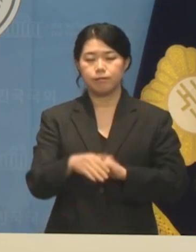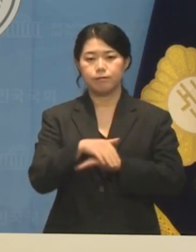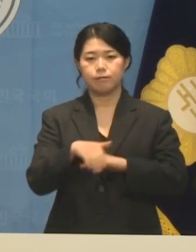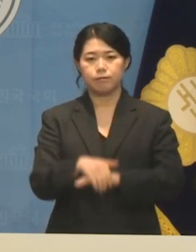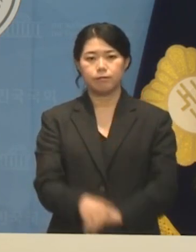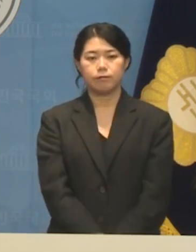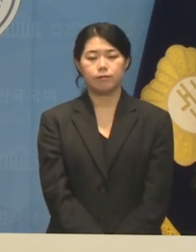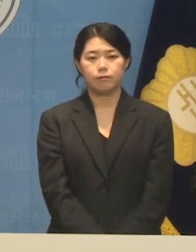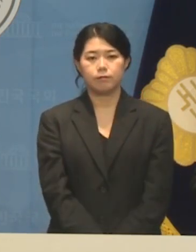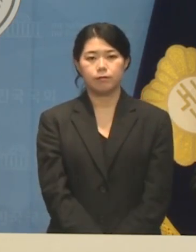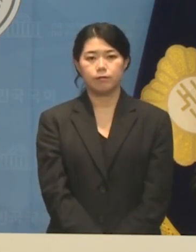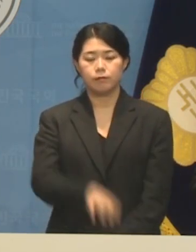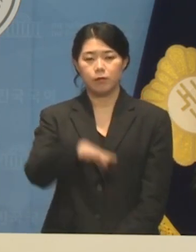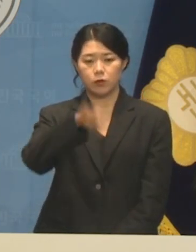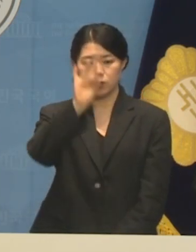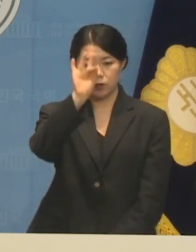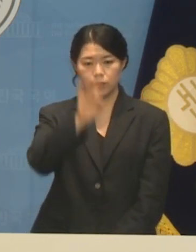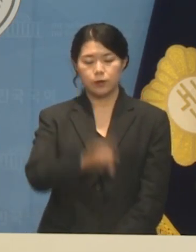하도록 하겠습니다. 먼저